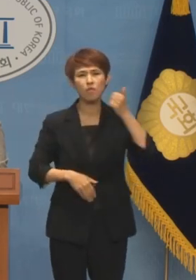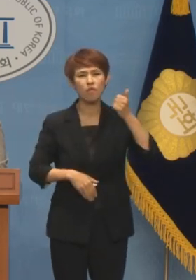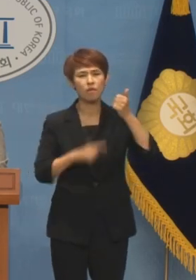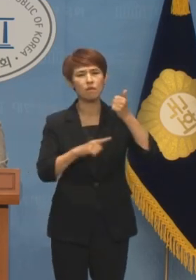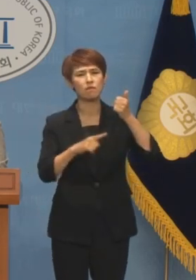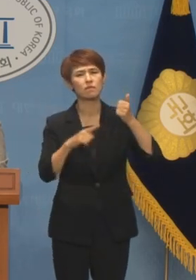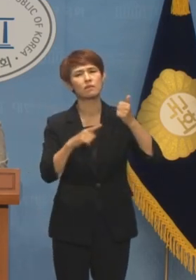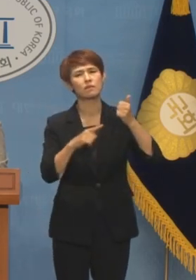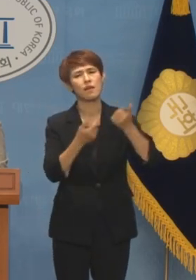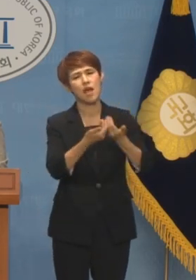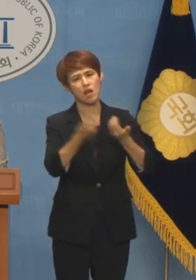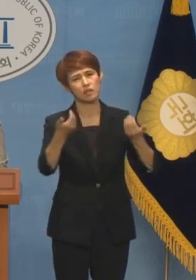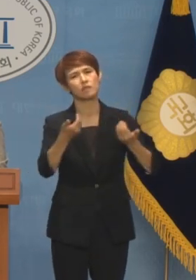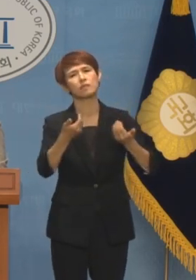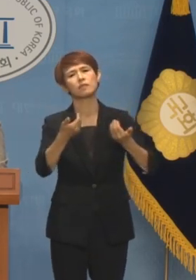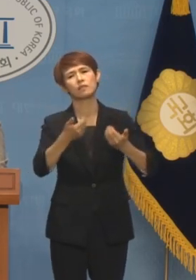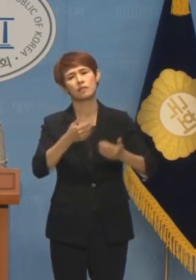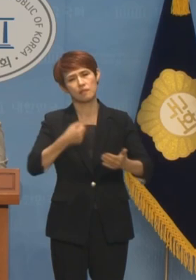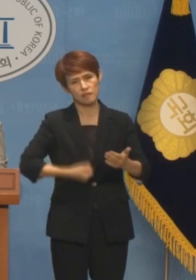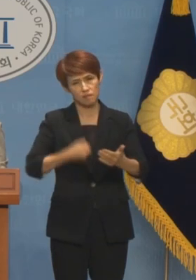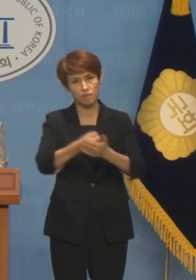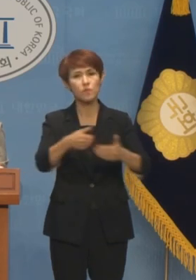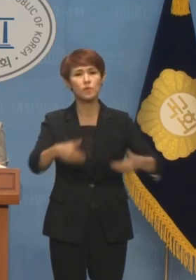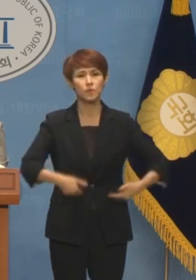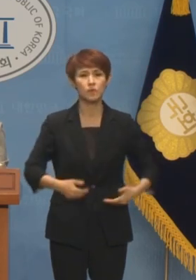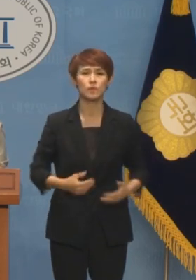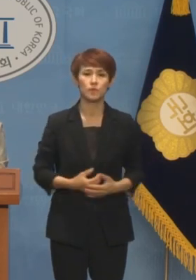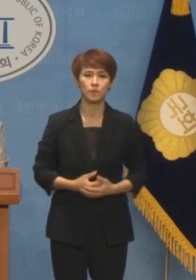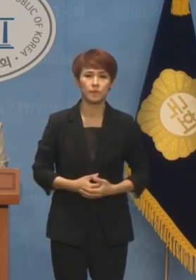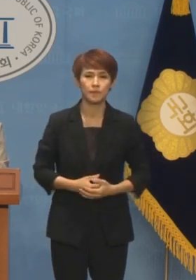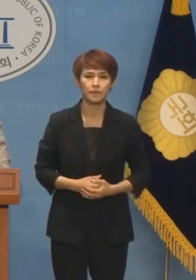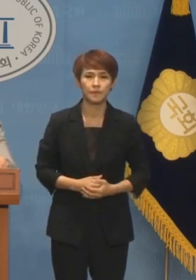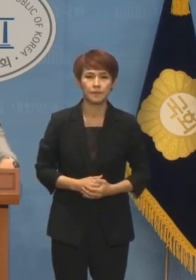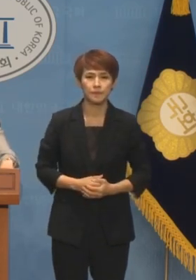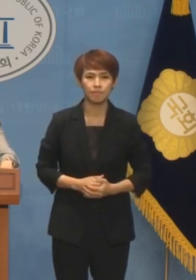헤어질 결심을 해야 할 것입니다.